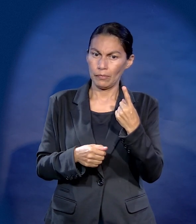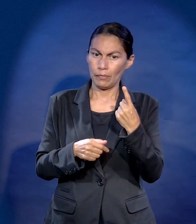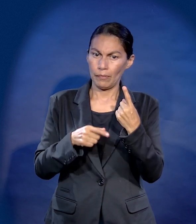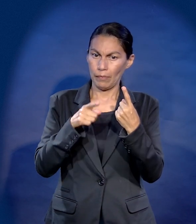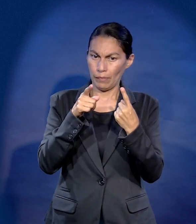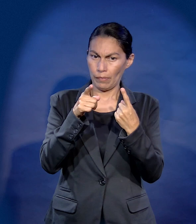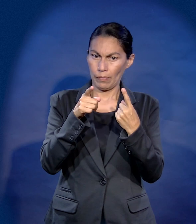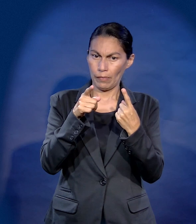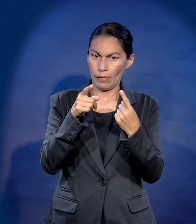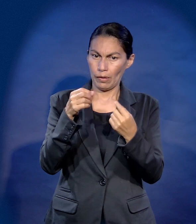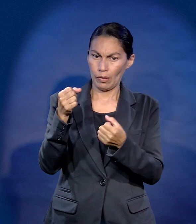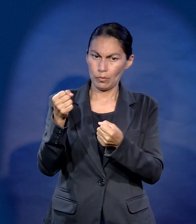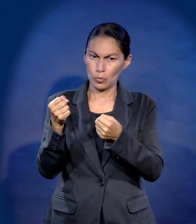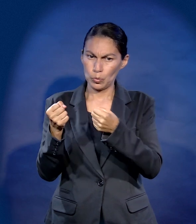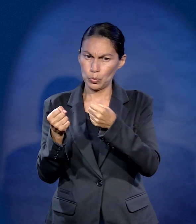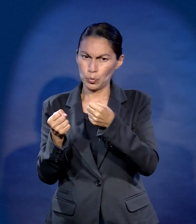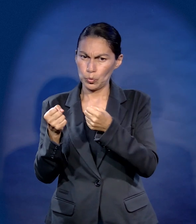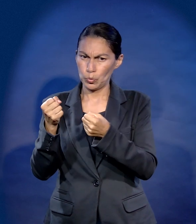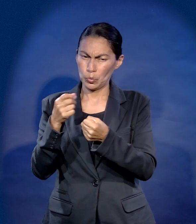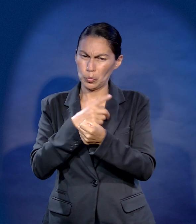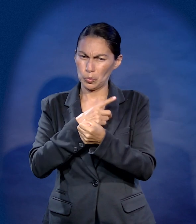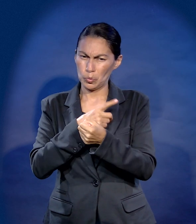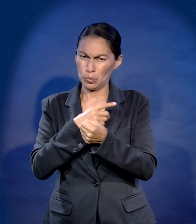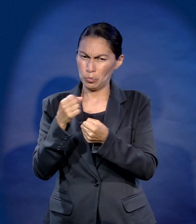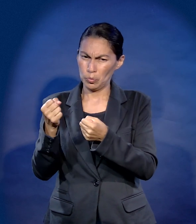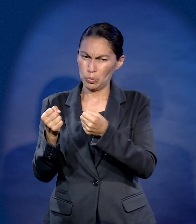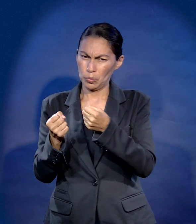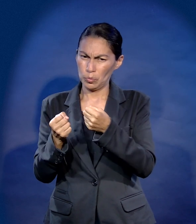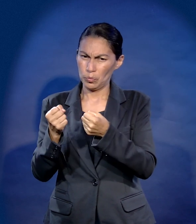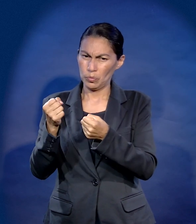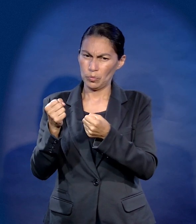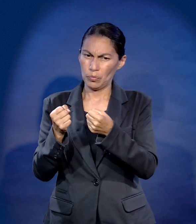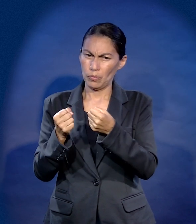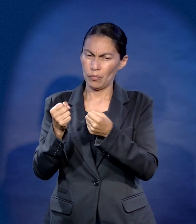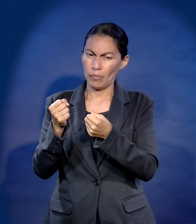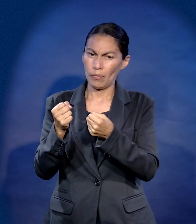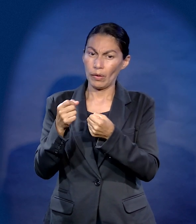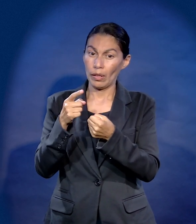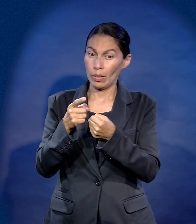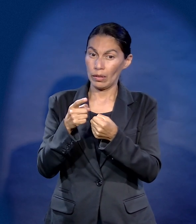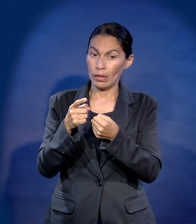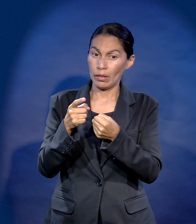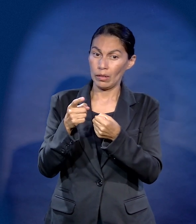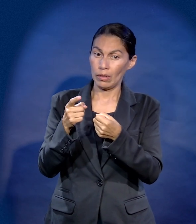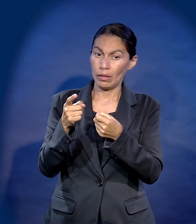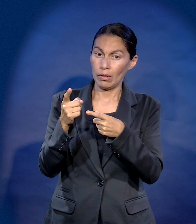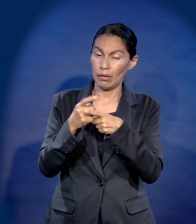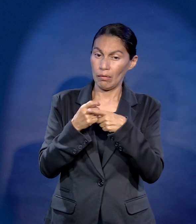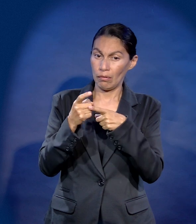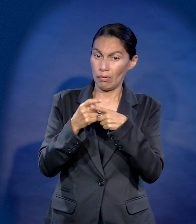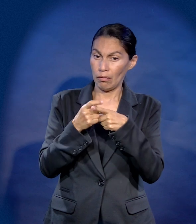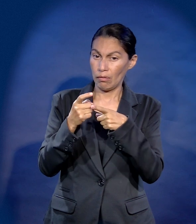estaba allí. El piloto automático que guía el avión mientras los pilotos van relajados